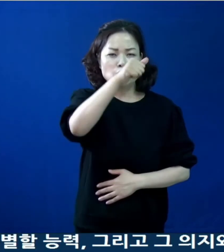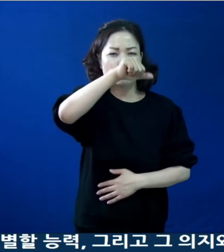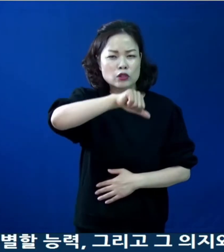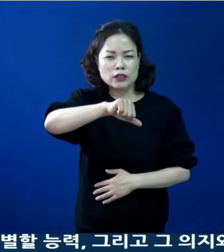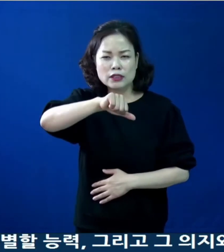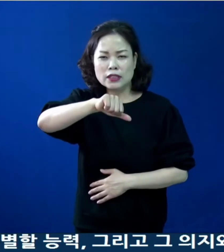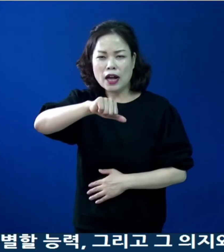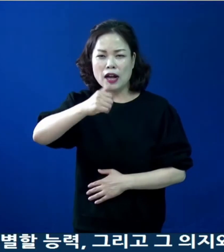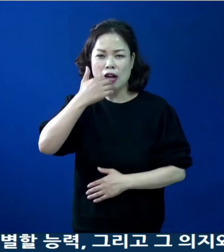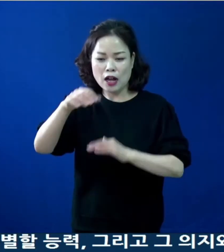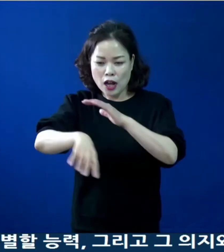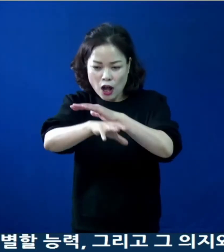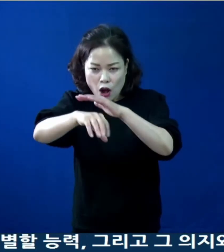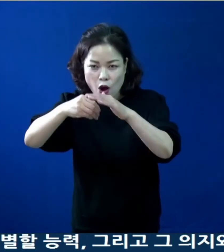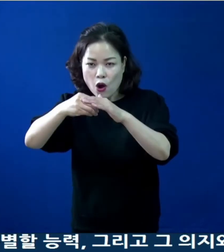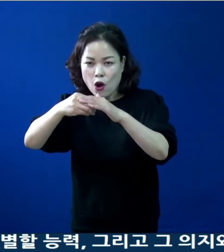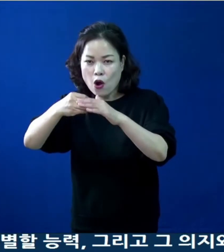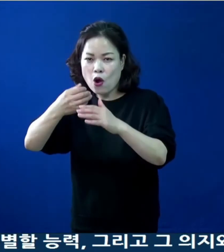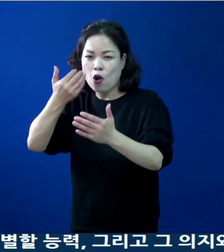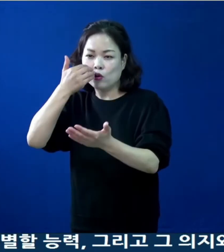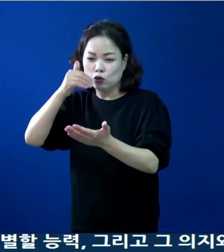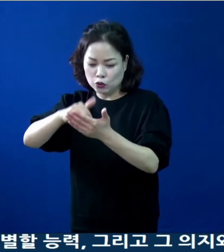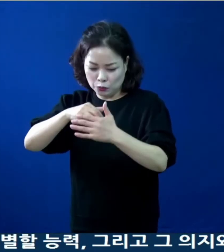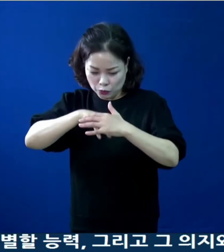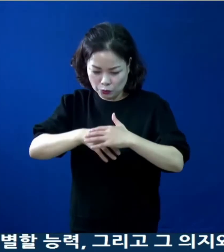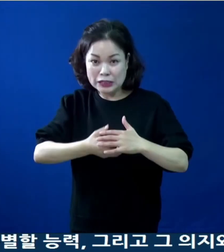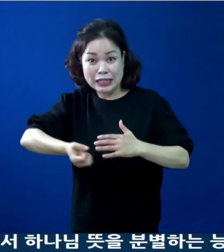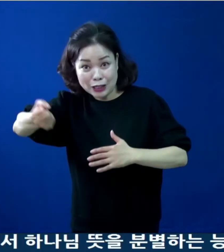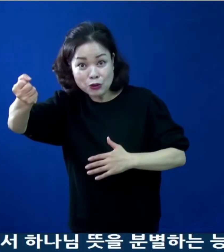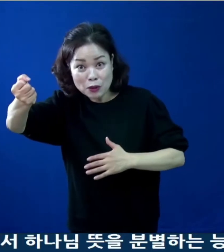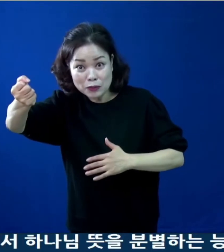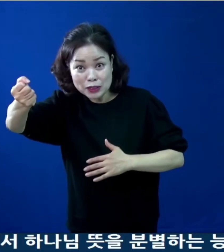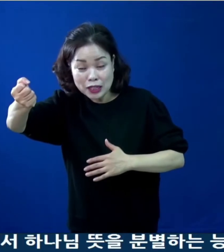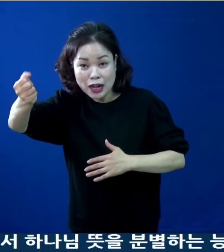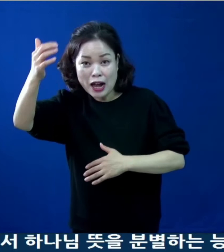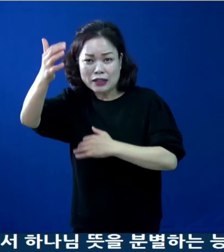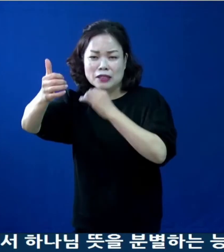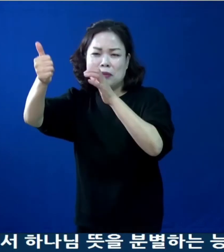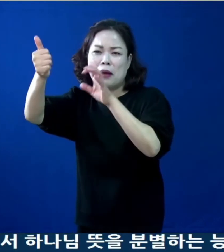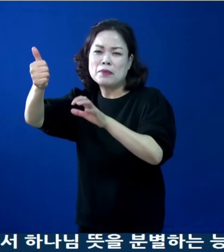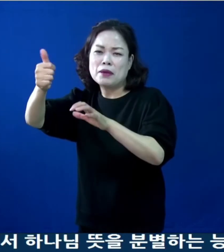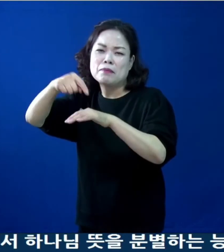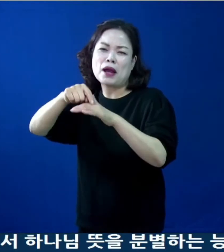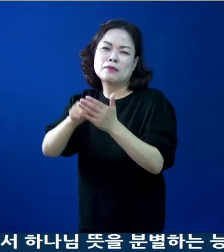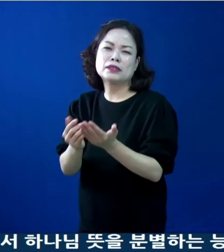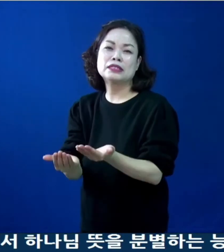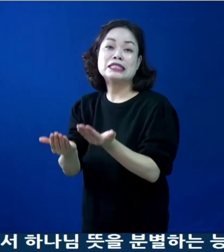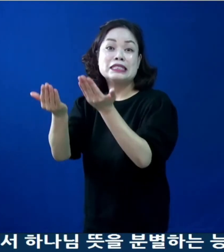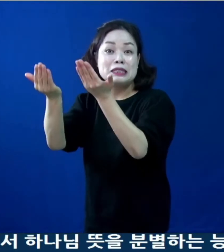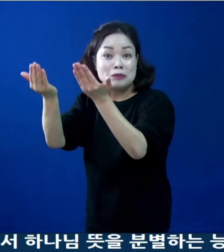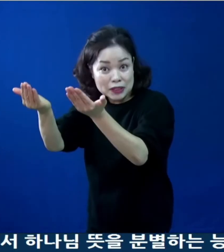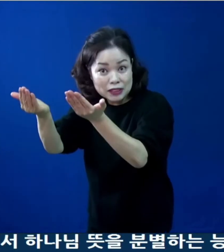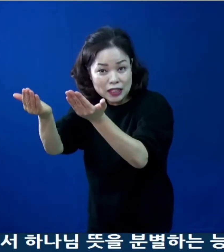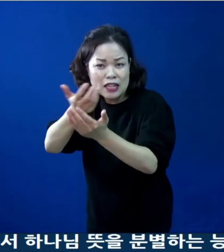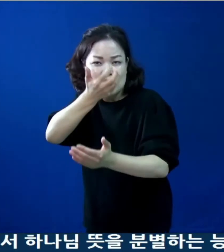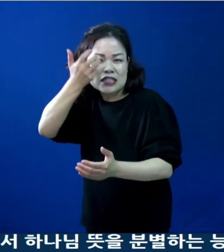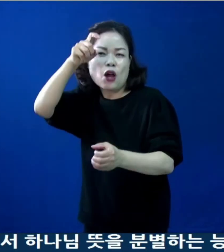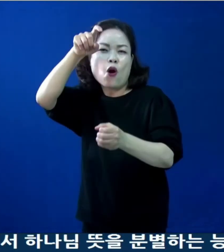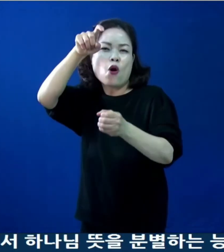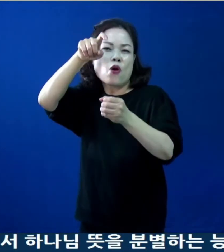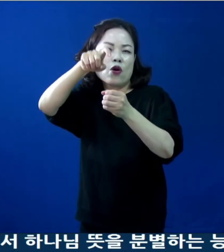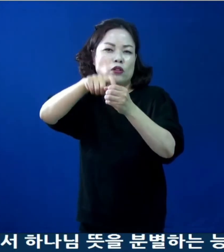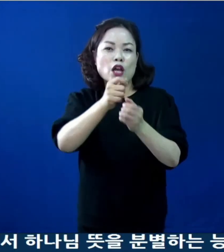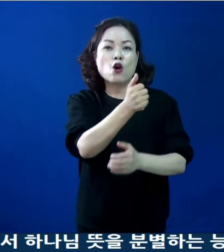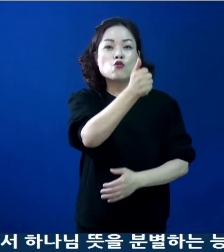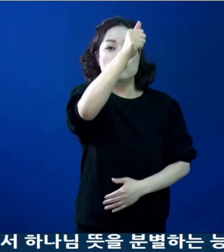가지고 갑니다. 하나님, 제가 이렇게 노력하겠다는 마음의 의지를 여기에 담아드립니다. 이러한 영적